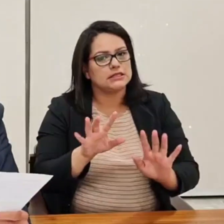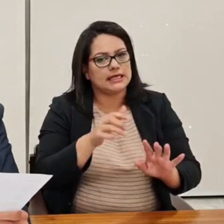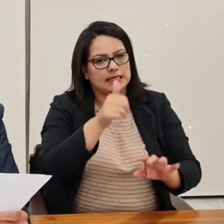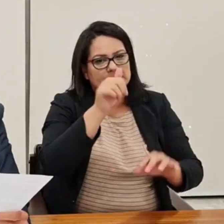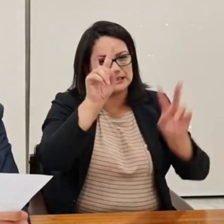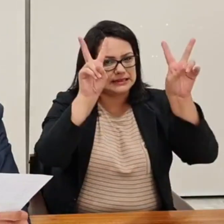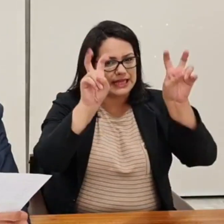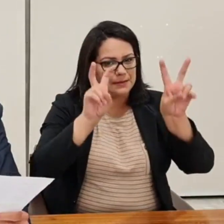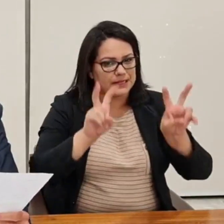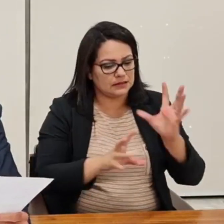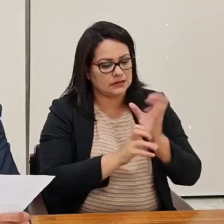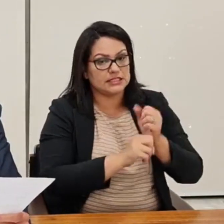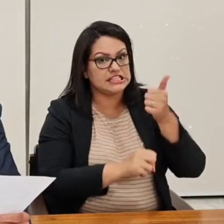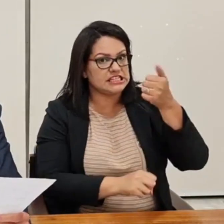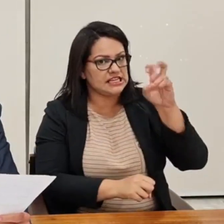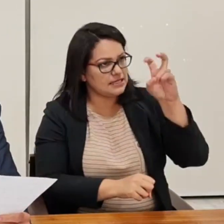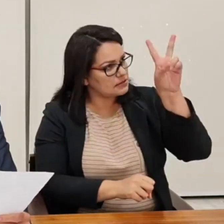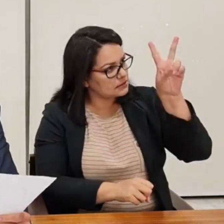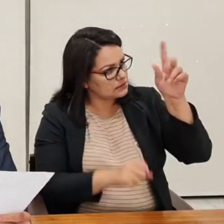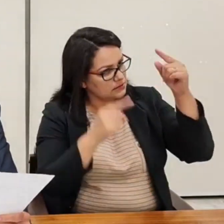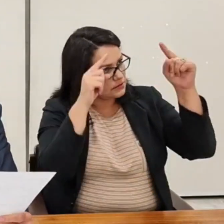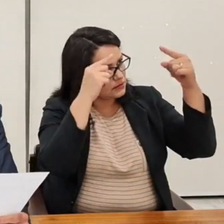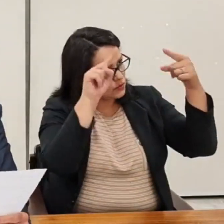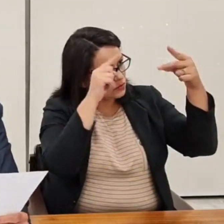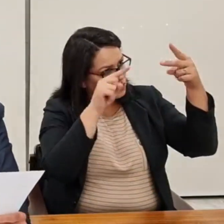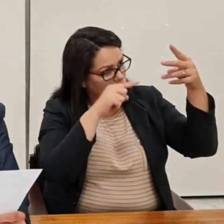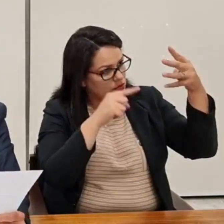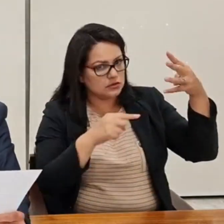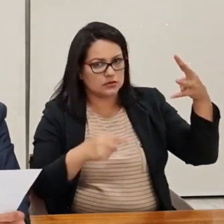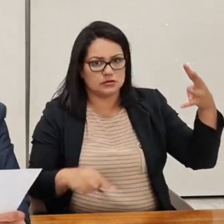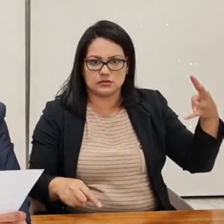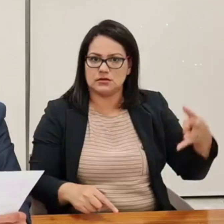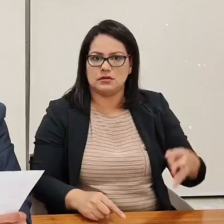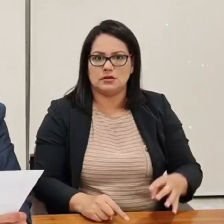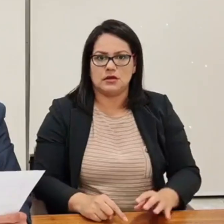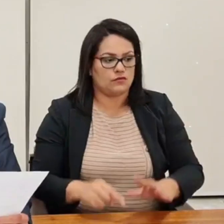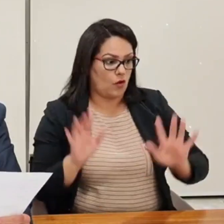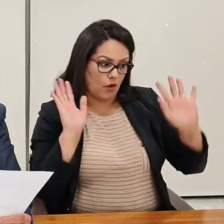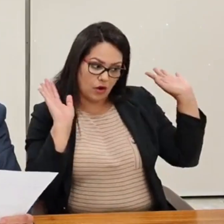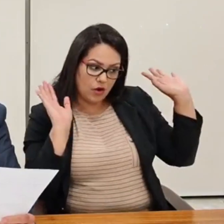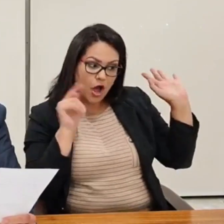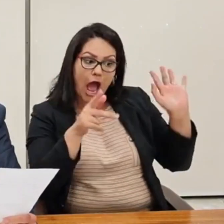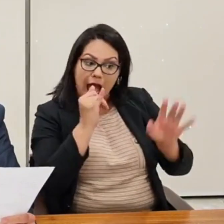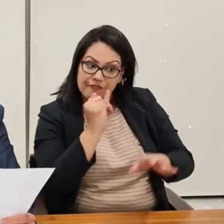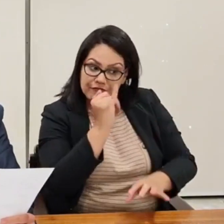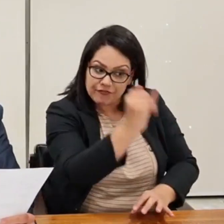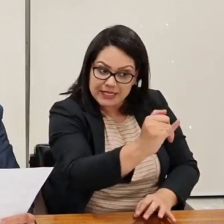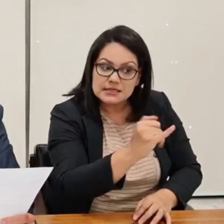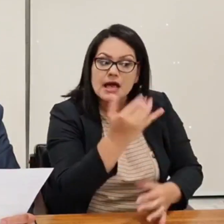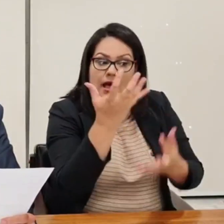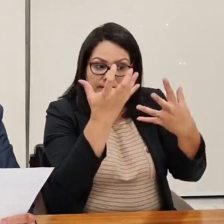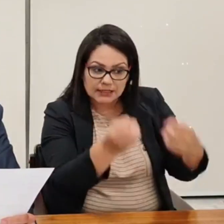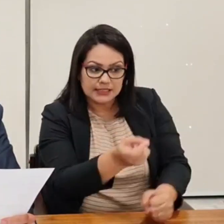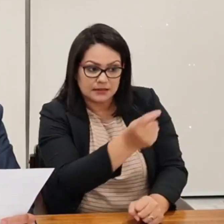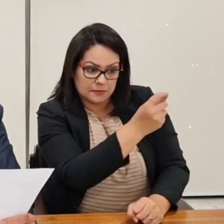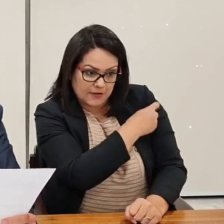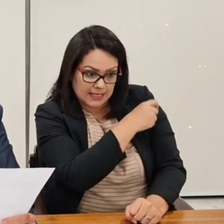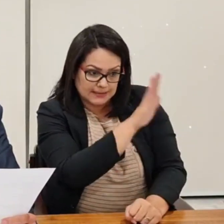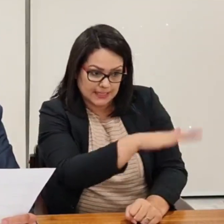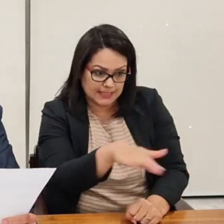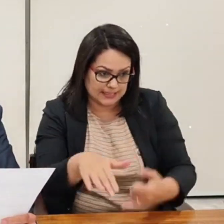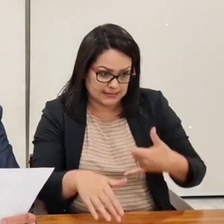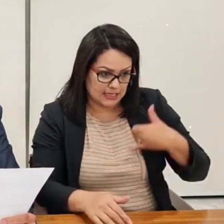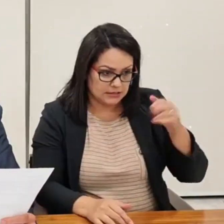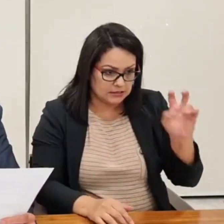15 itens, ela recomenda ali, para tirar o dela da reta, né? Ela fala o seguinte, né?